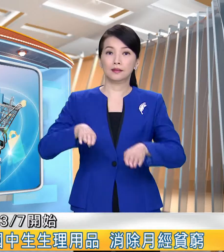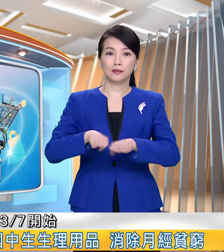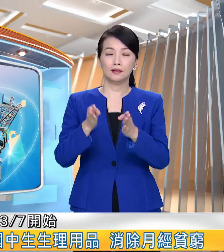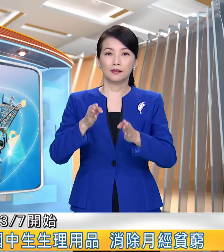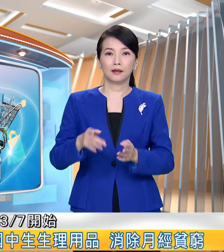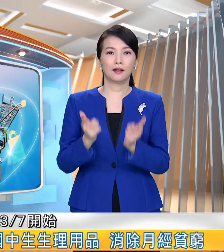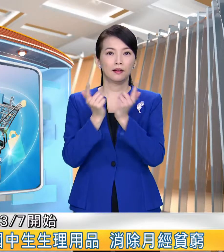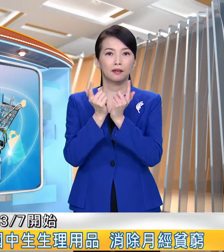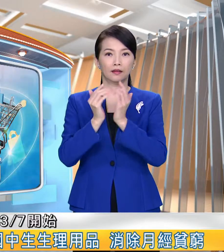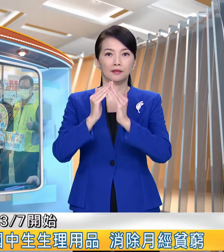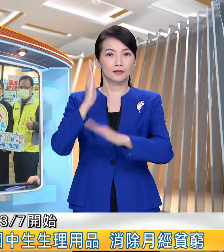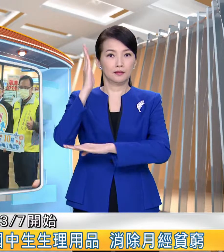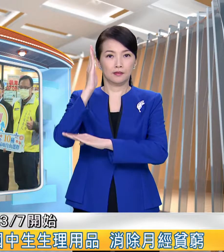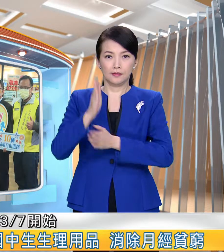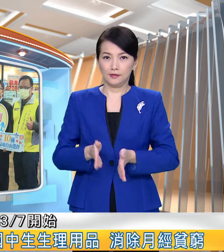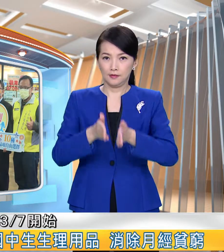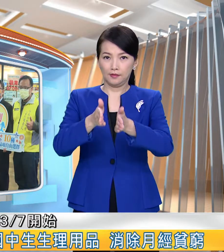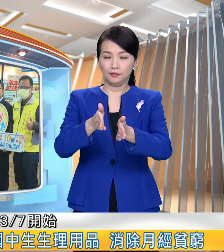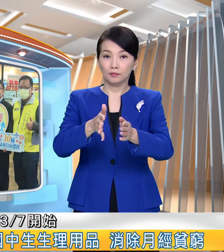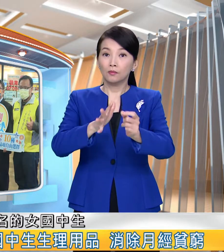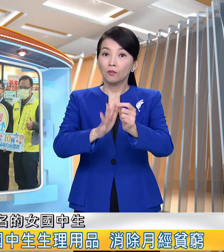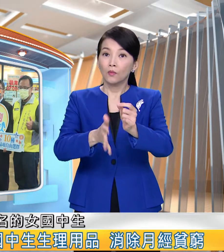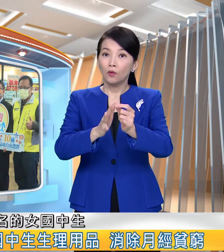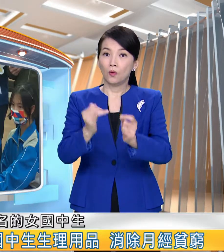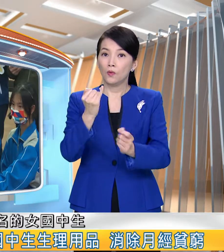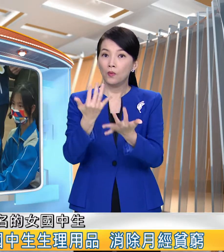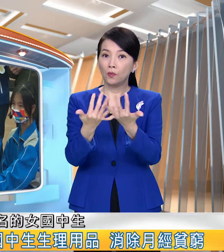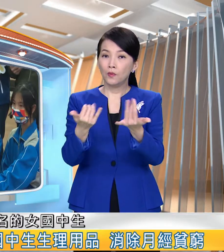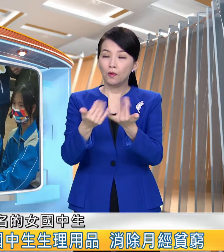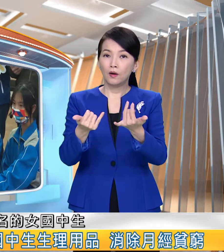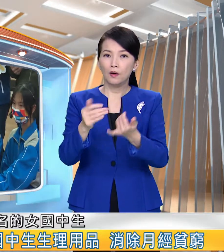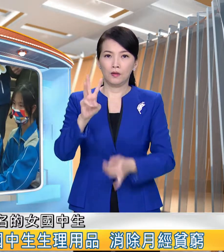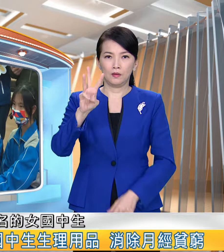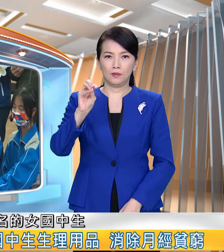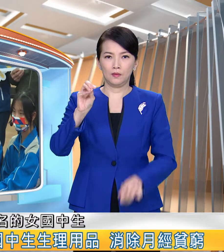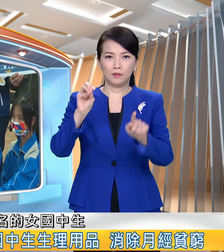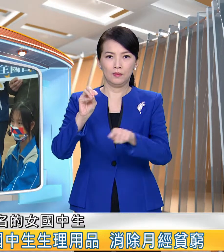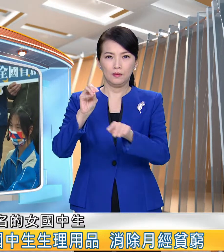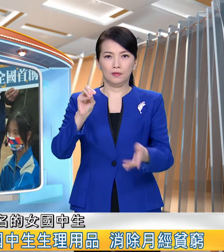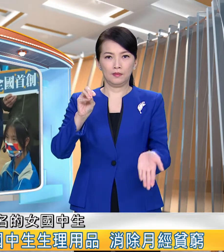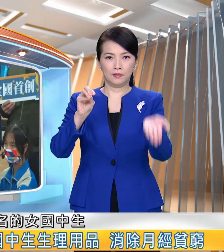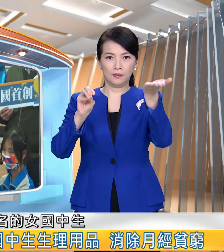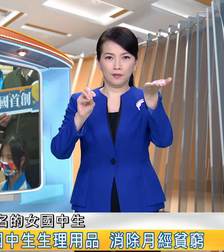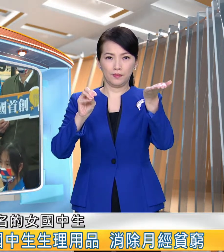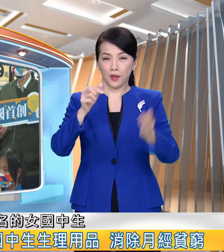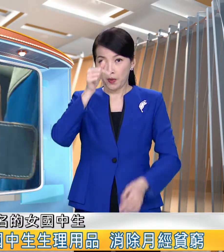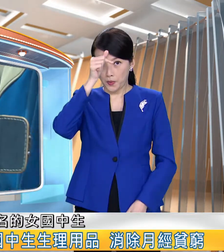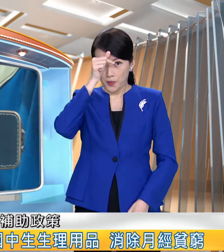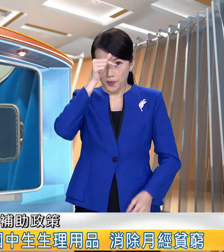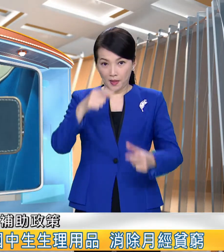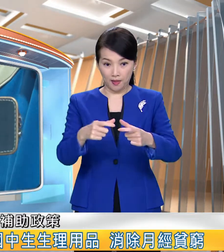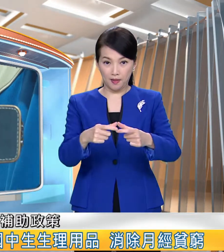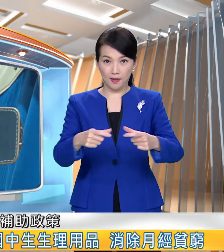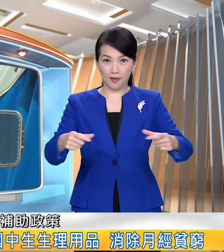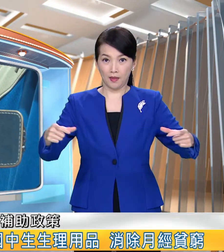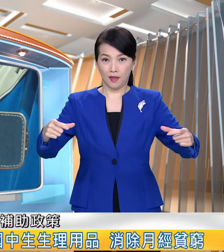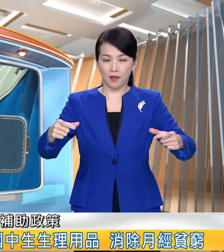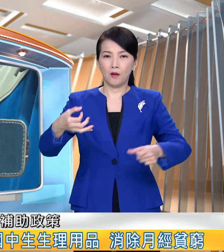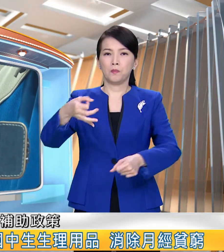台北市政府从3月7号开始，对全市30000多名的女国中生推出生理用品补